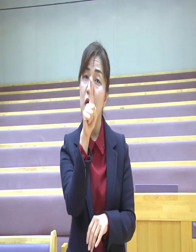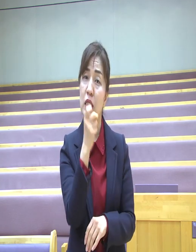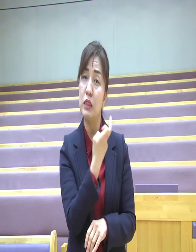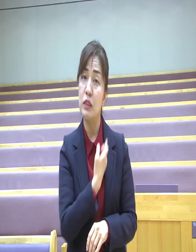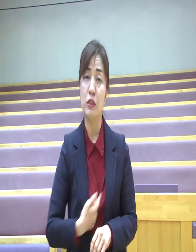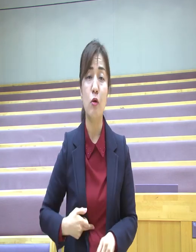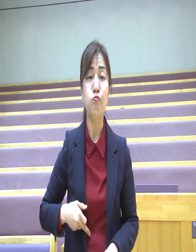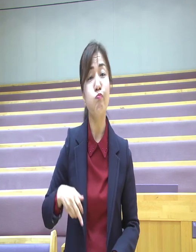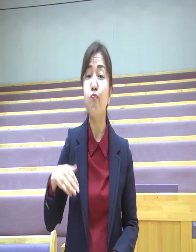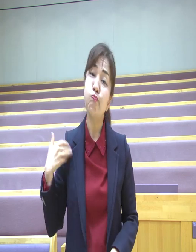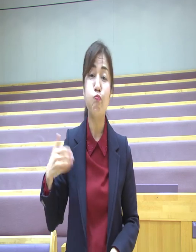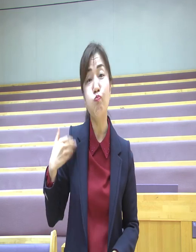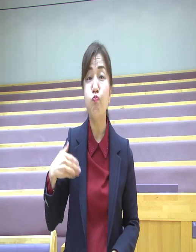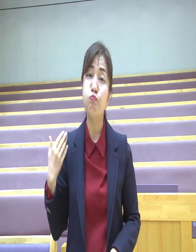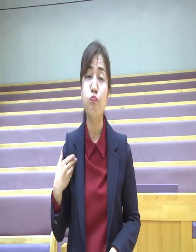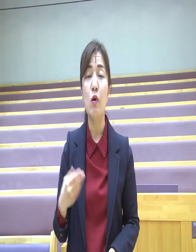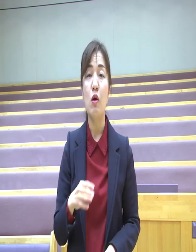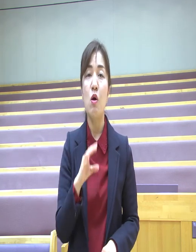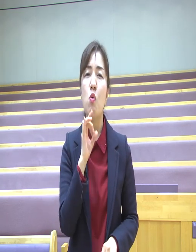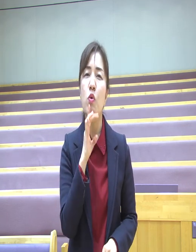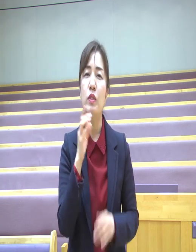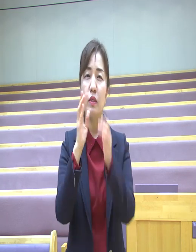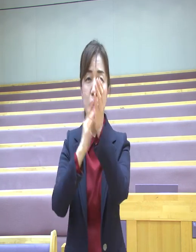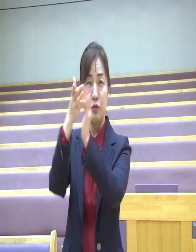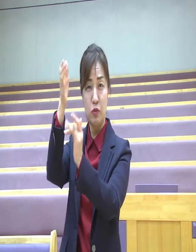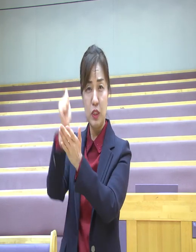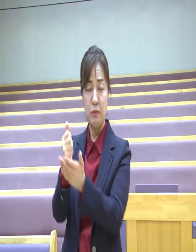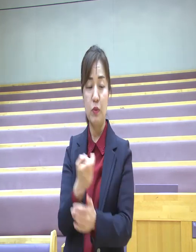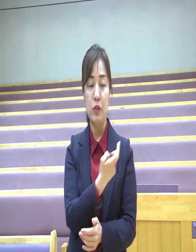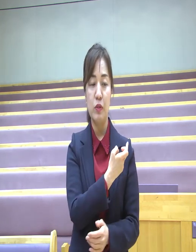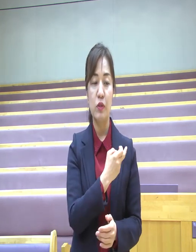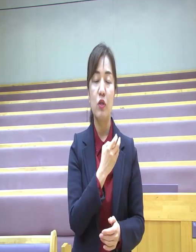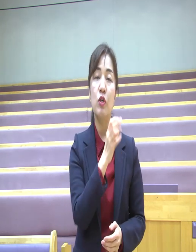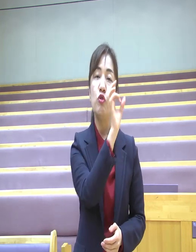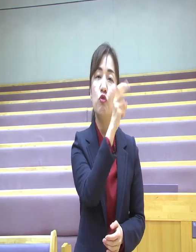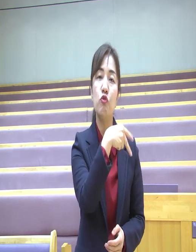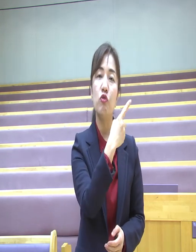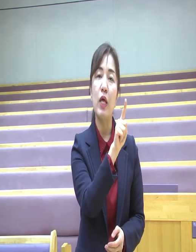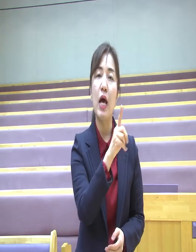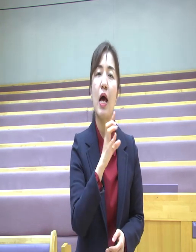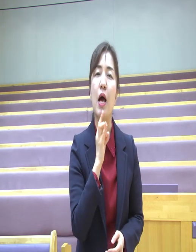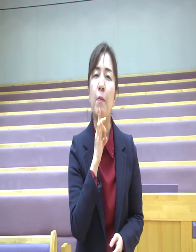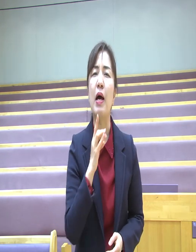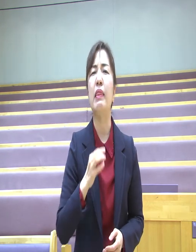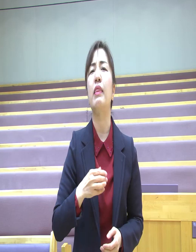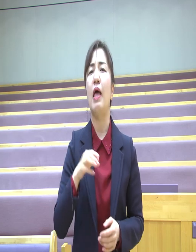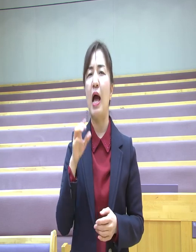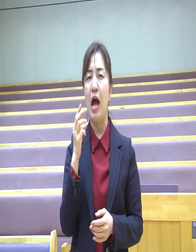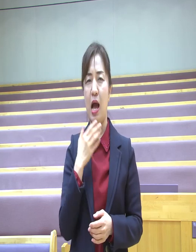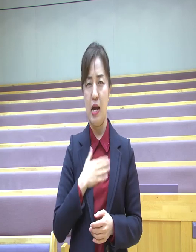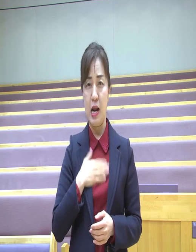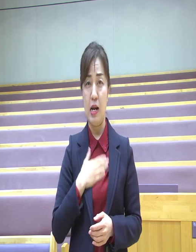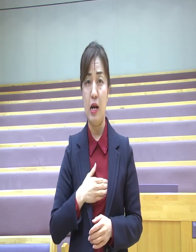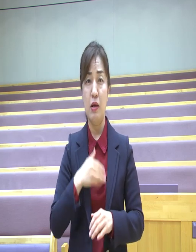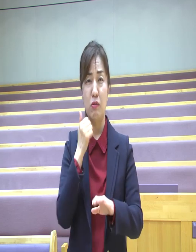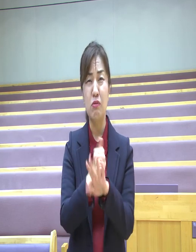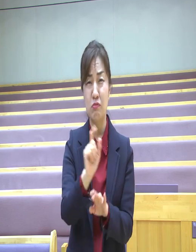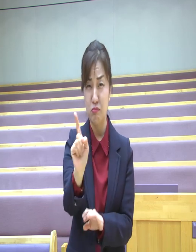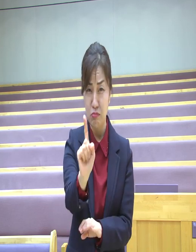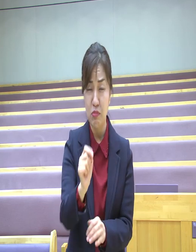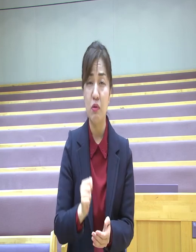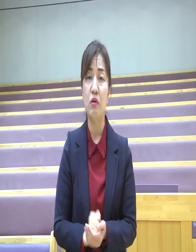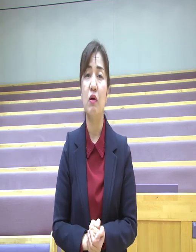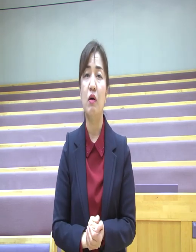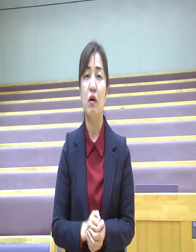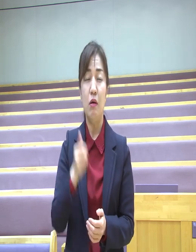11제자는 전혀 알아차리지 못하고 오직 예수님과 가룟 유다만이 알도록 하셨던 것이죠. 그러나 어떻게